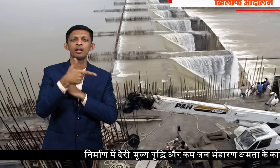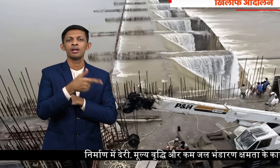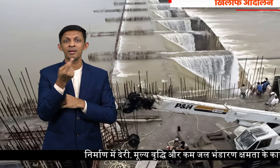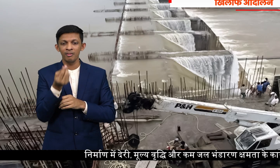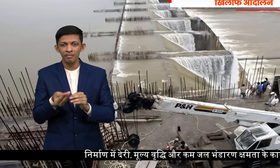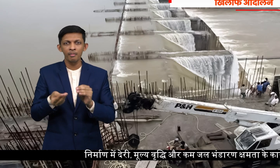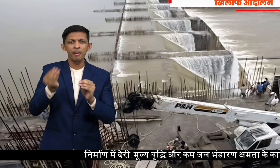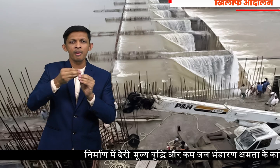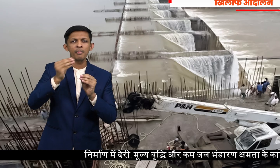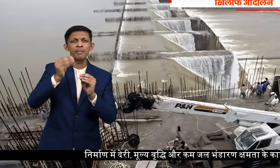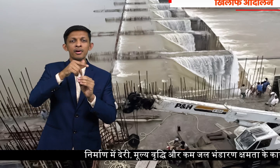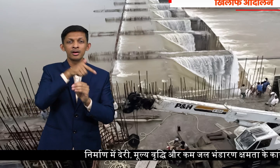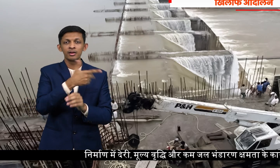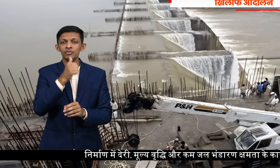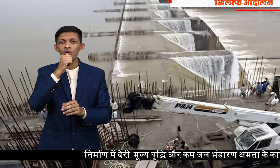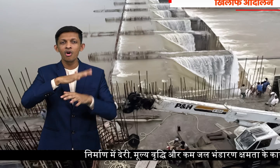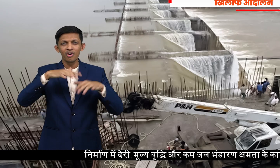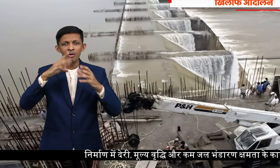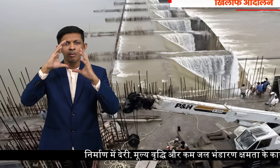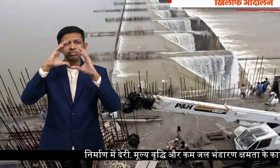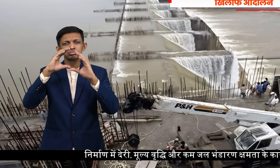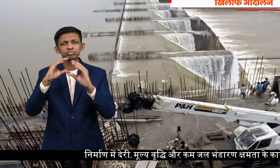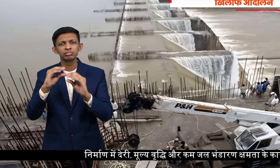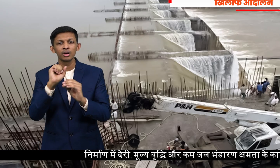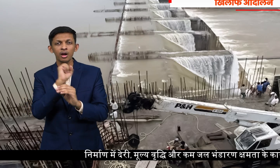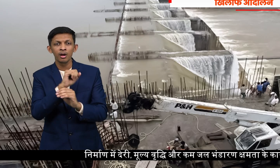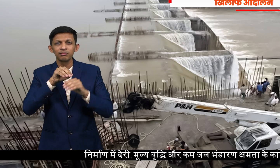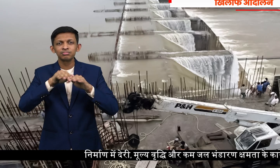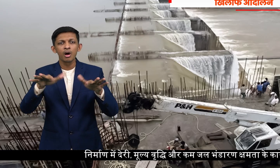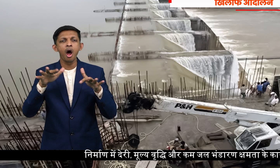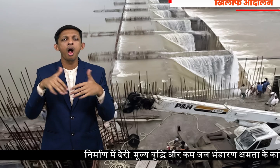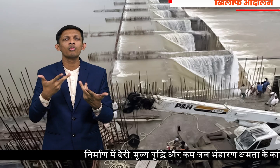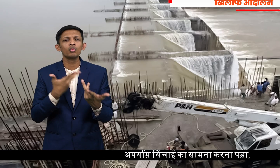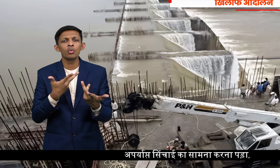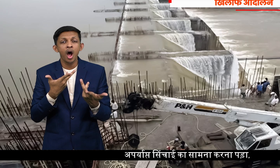जल भंडारण क्षमता के कारण